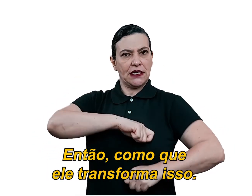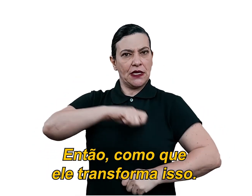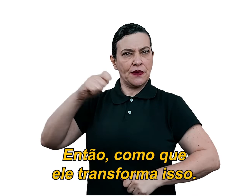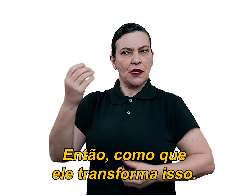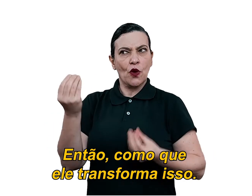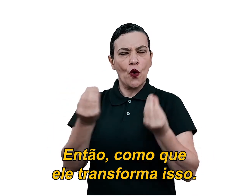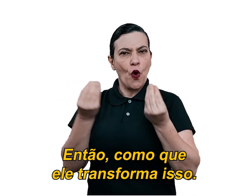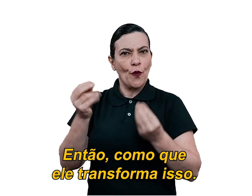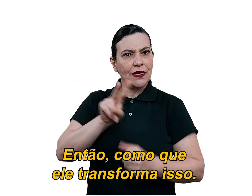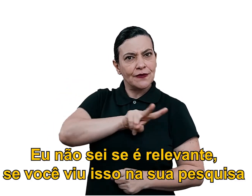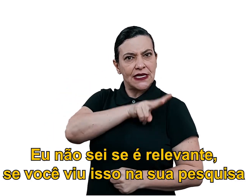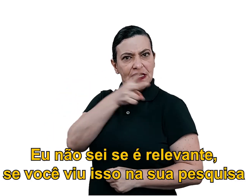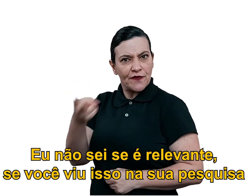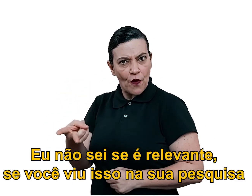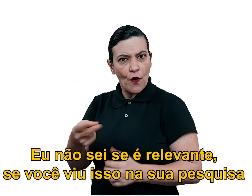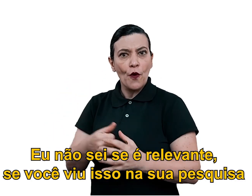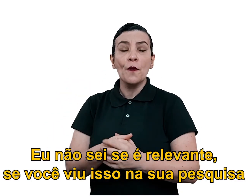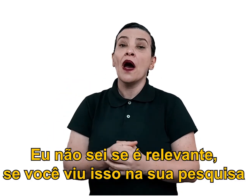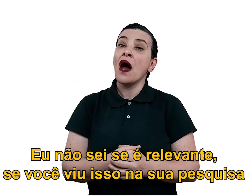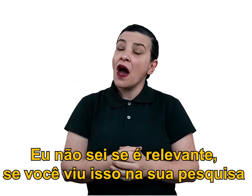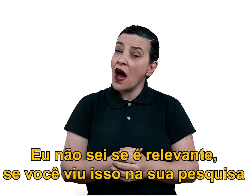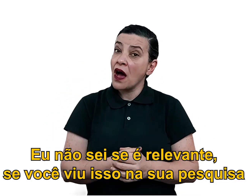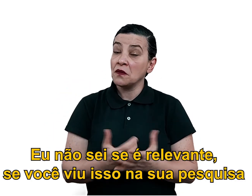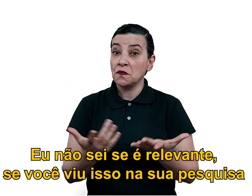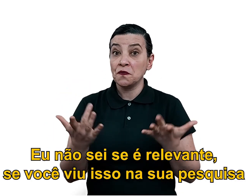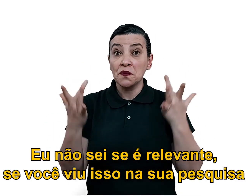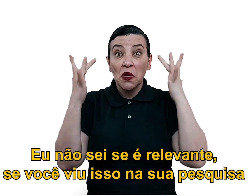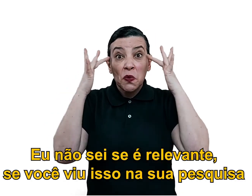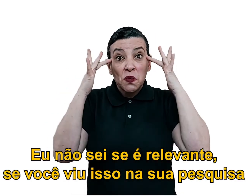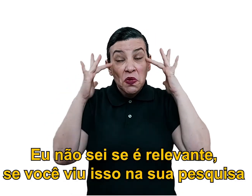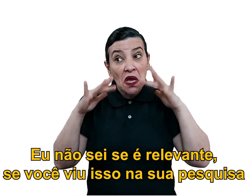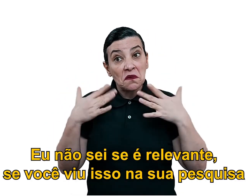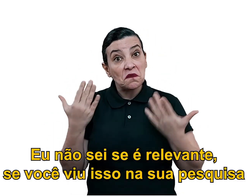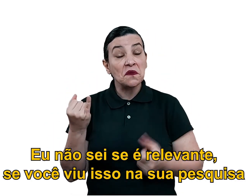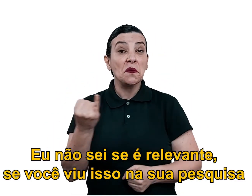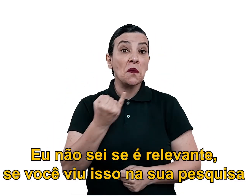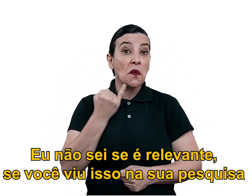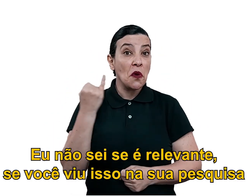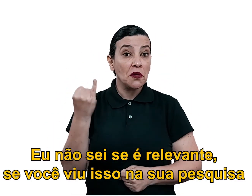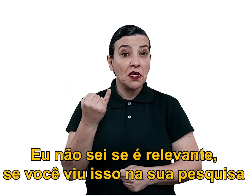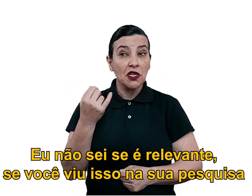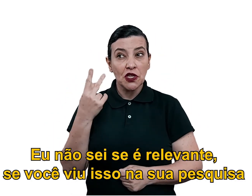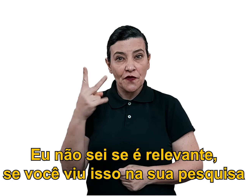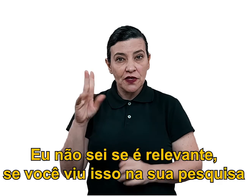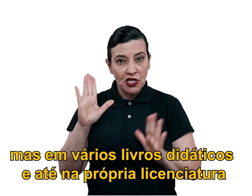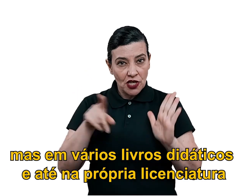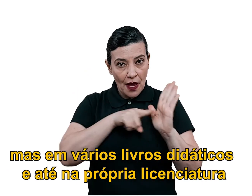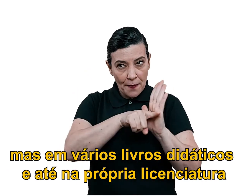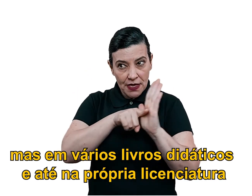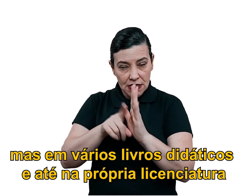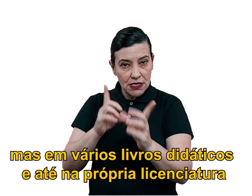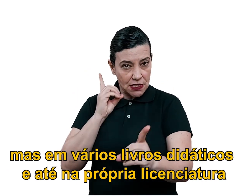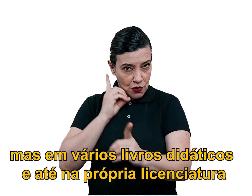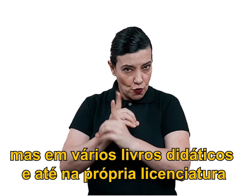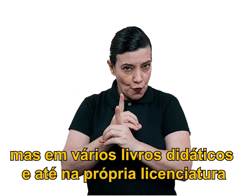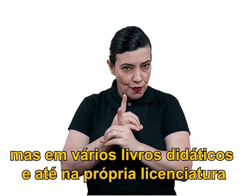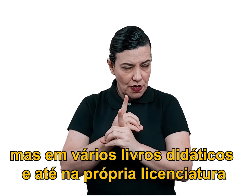transforma isso? E eu não sei se é relevante, se você viu isso na sua pesquisa, mas em vários